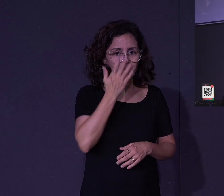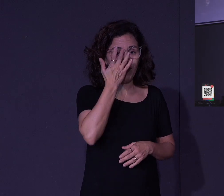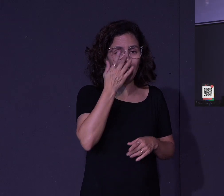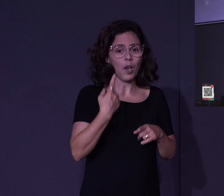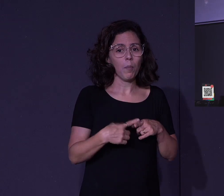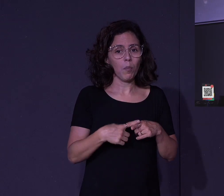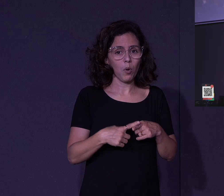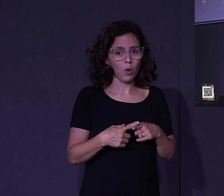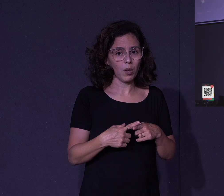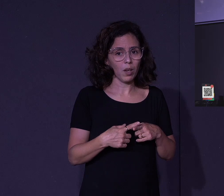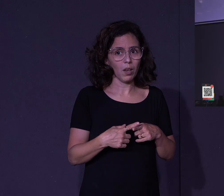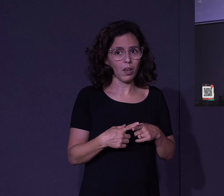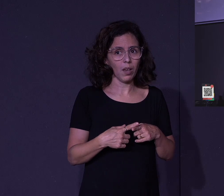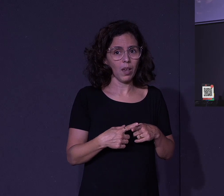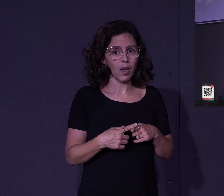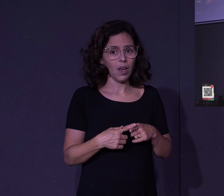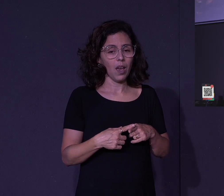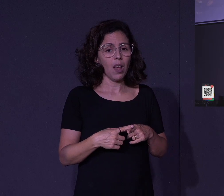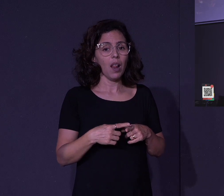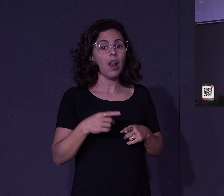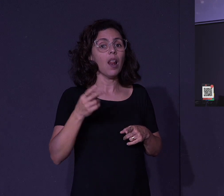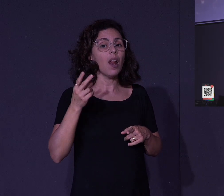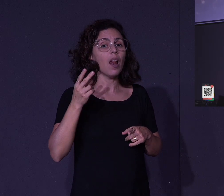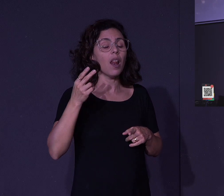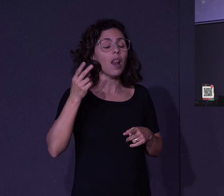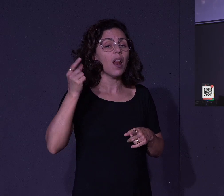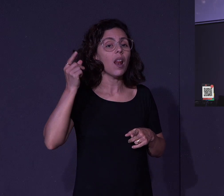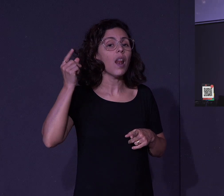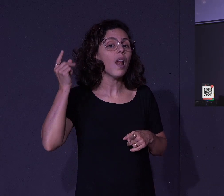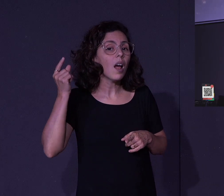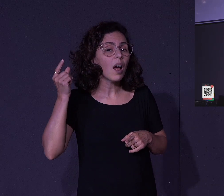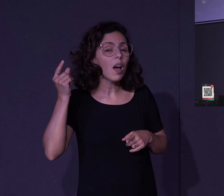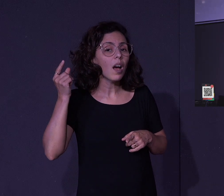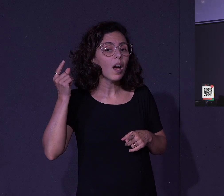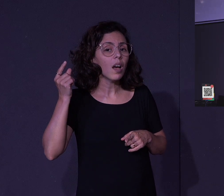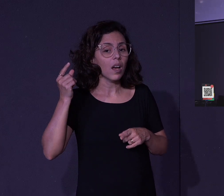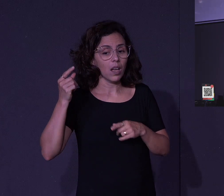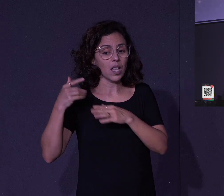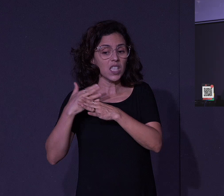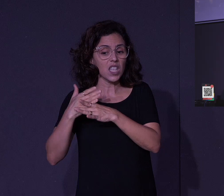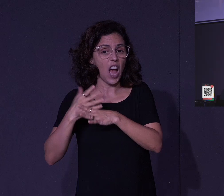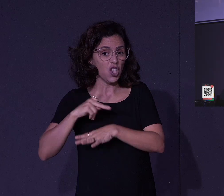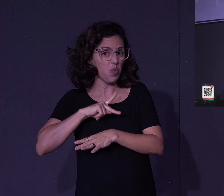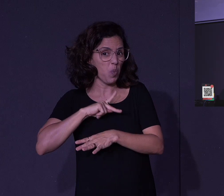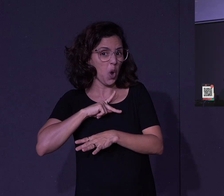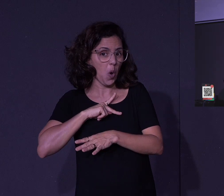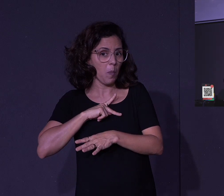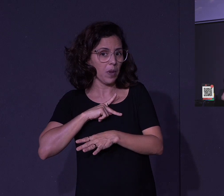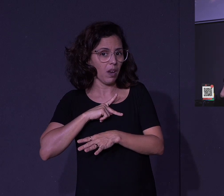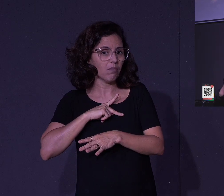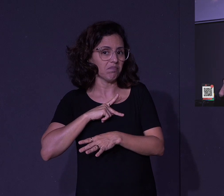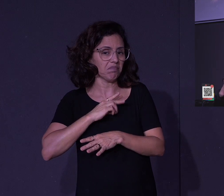rios bonitos, poderia ser lá. Aí chega um homem simples, que a Bíblia nem diz o nome dele. Meu